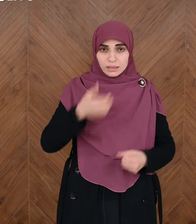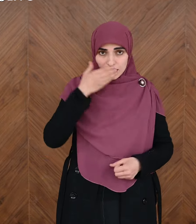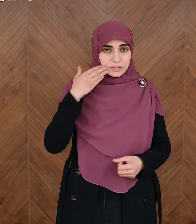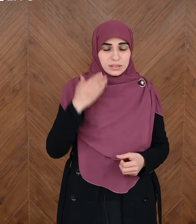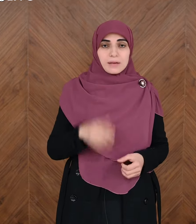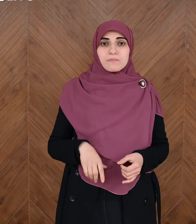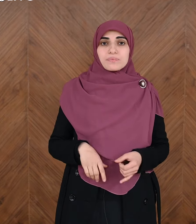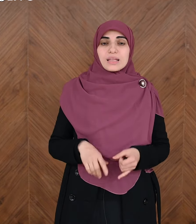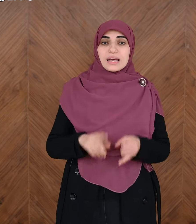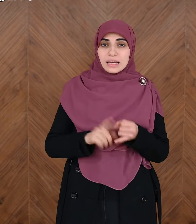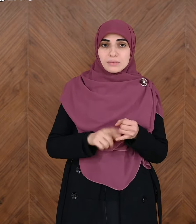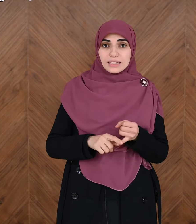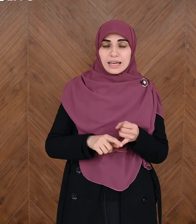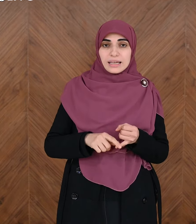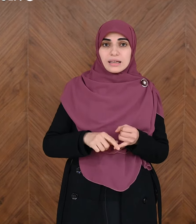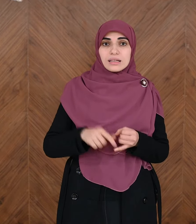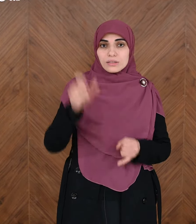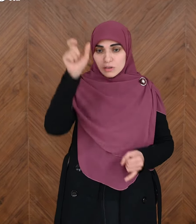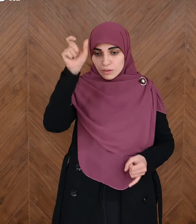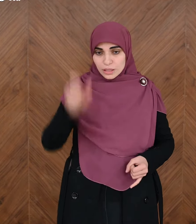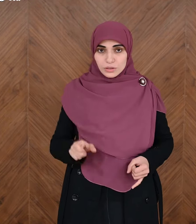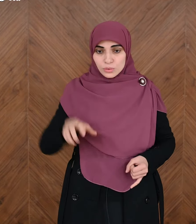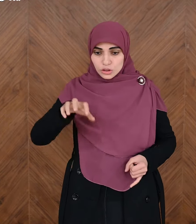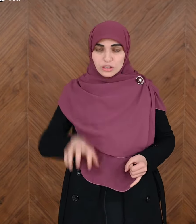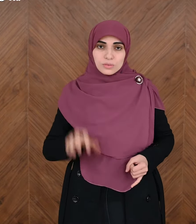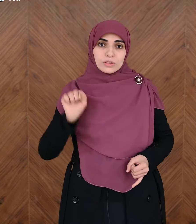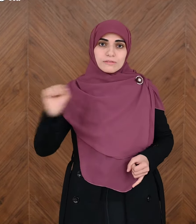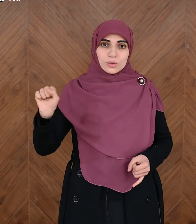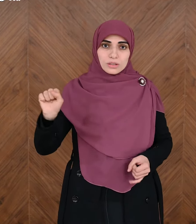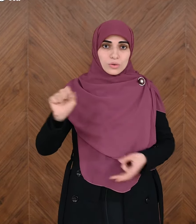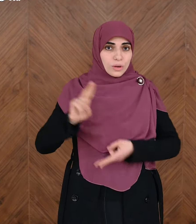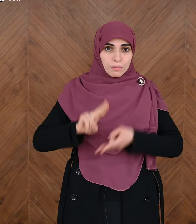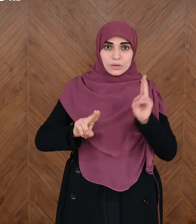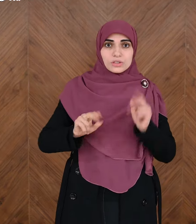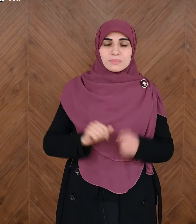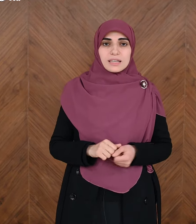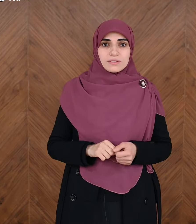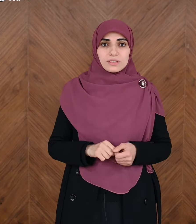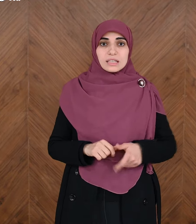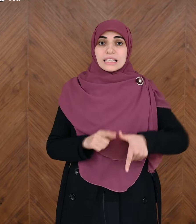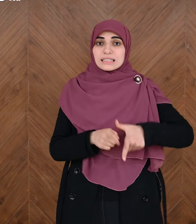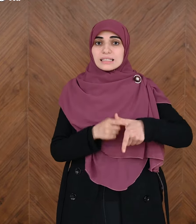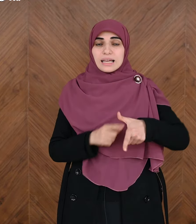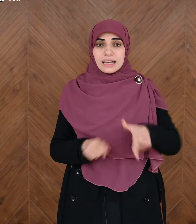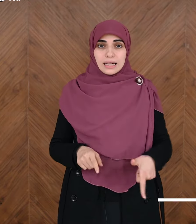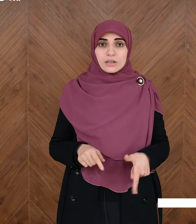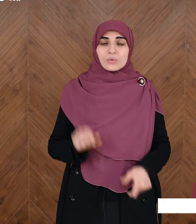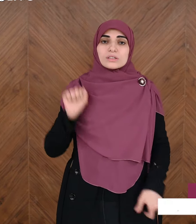على الصيام، خامس حاجة الإقامة، إن يكون الشخص مقيم في وطنه ما يكونش مسافر، سادس حاجة ودي